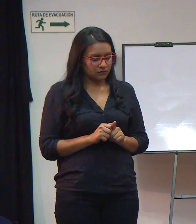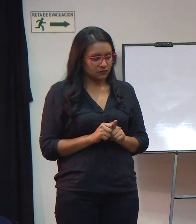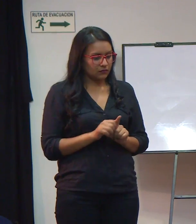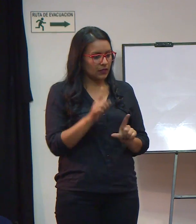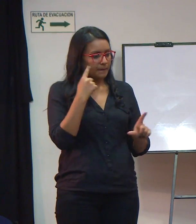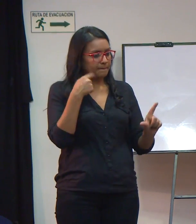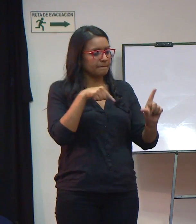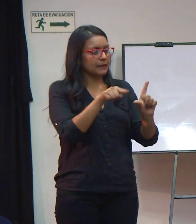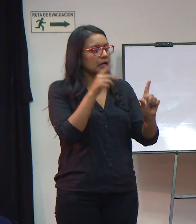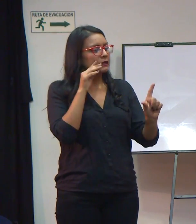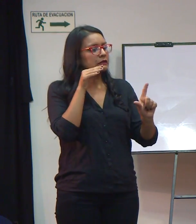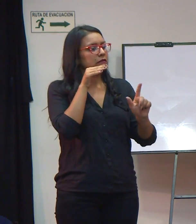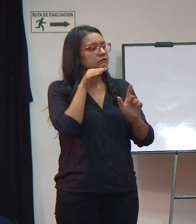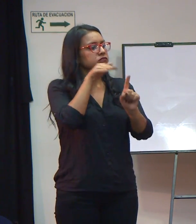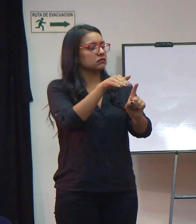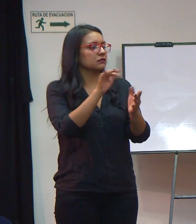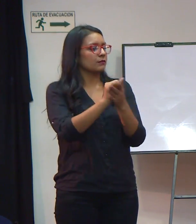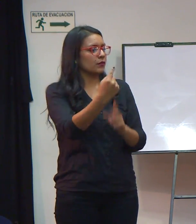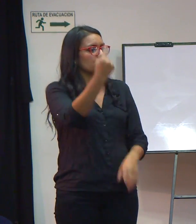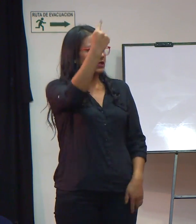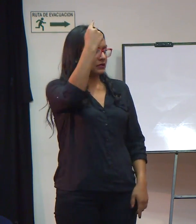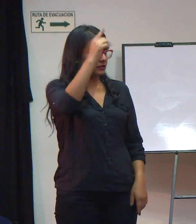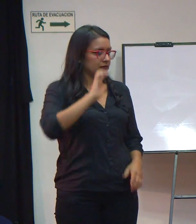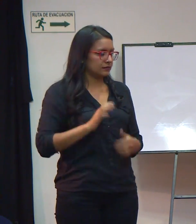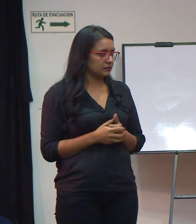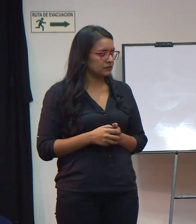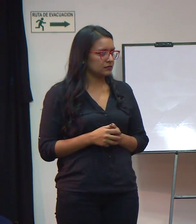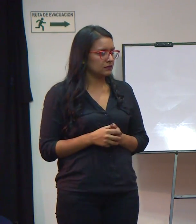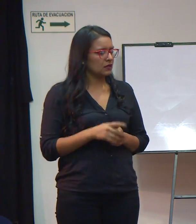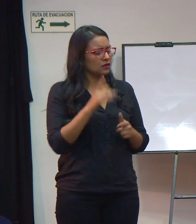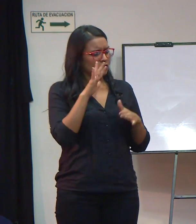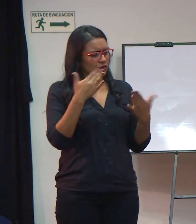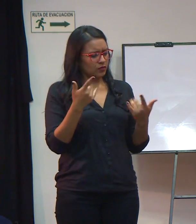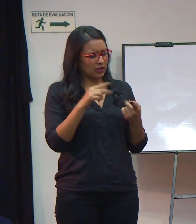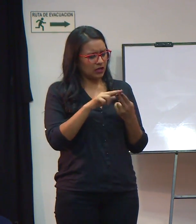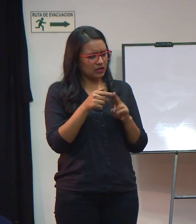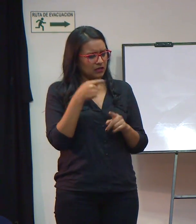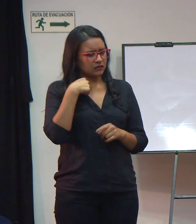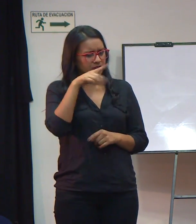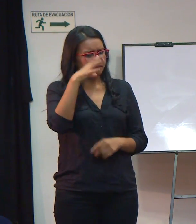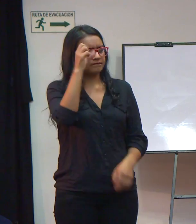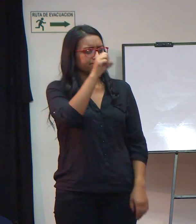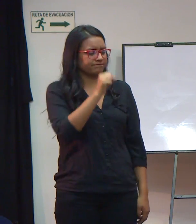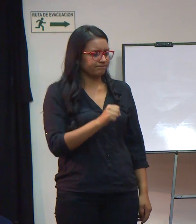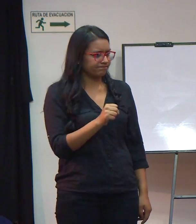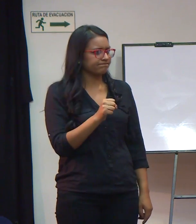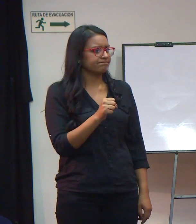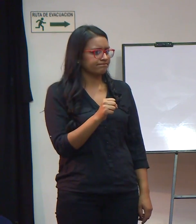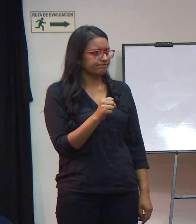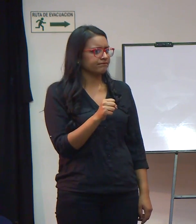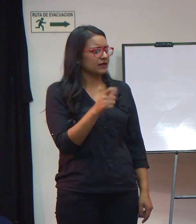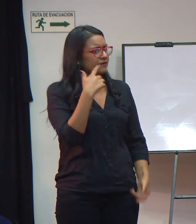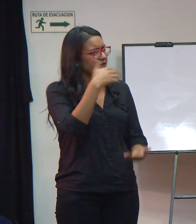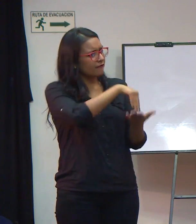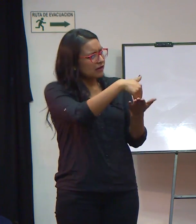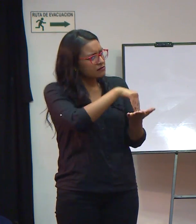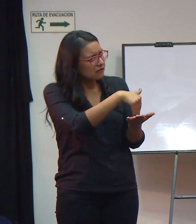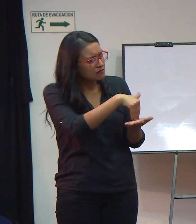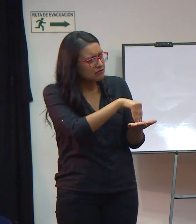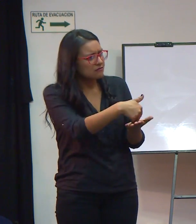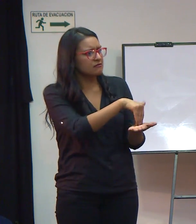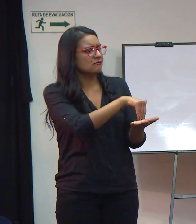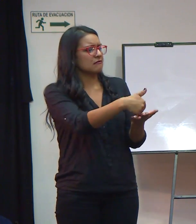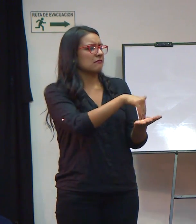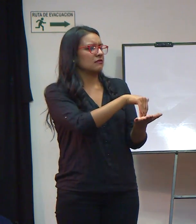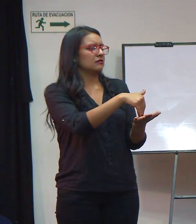hacia una tendencia política, valga la redundancia, en ese momento. Entonces, como que encontramos muchas falencias,